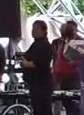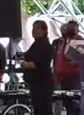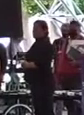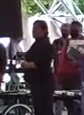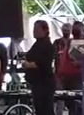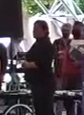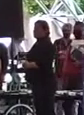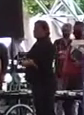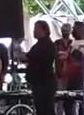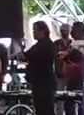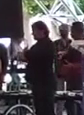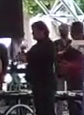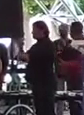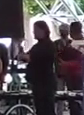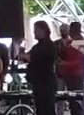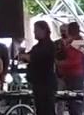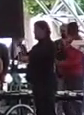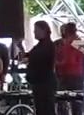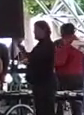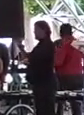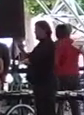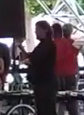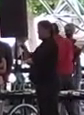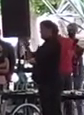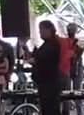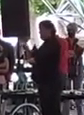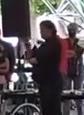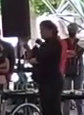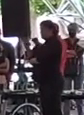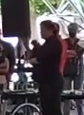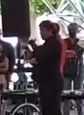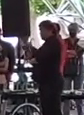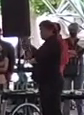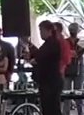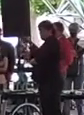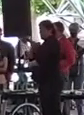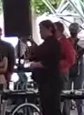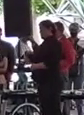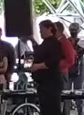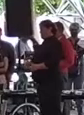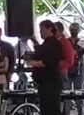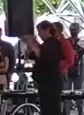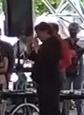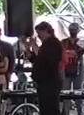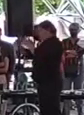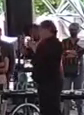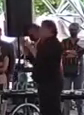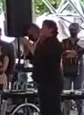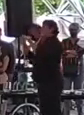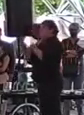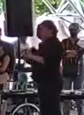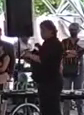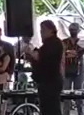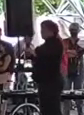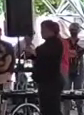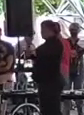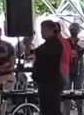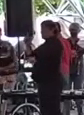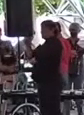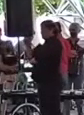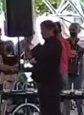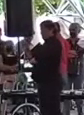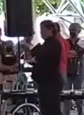Y acompaña a la licenciada Mariana Espinosa de los Monteros Cuellar, presidenta honorífica del Sistema Estatal DIF.